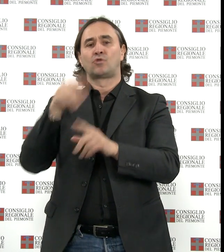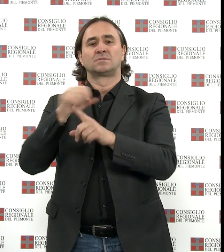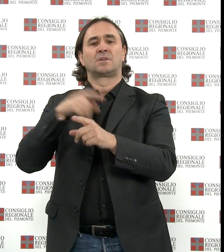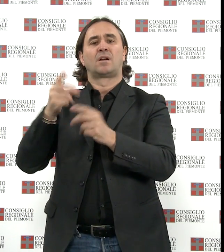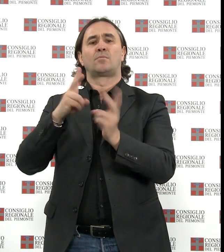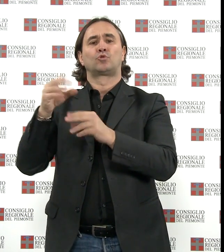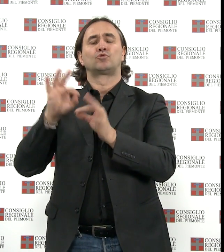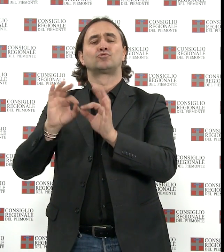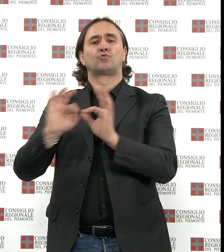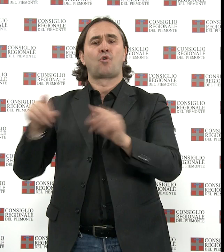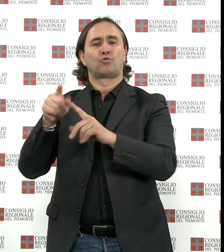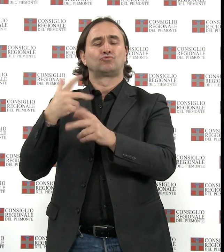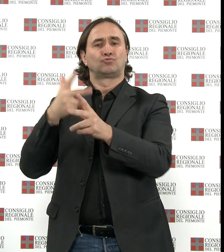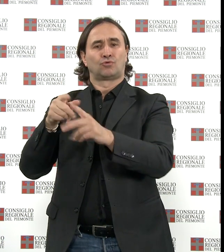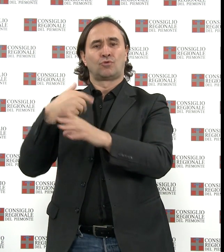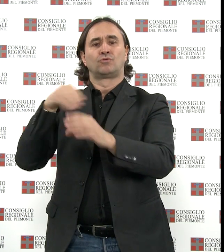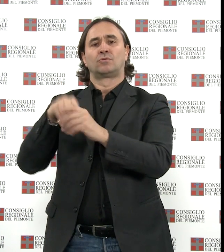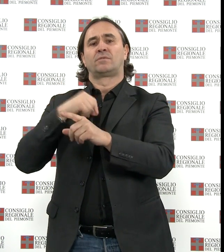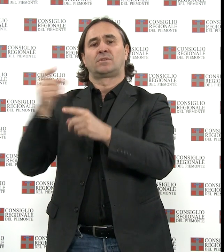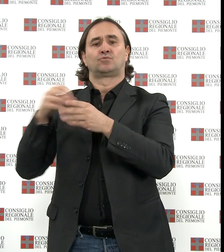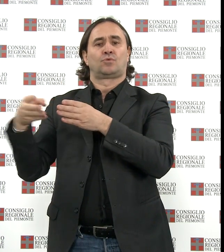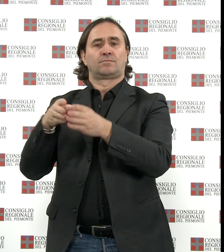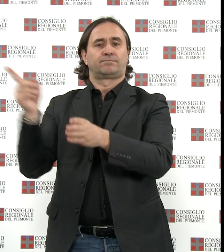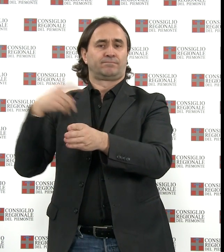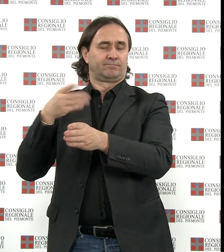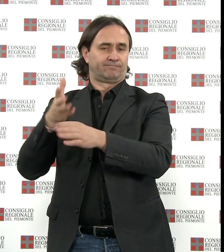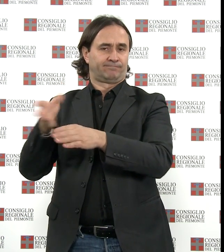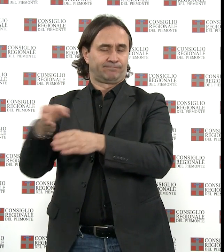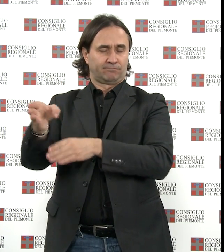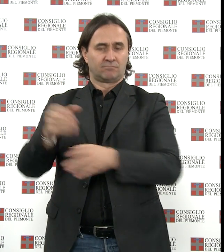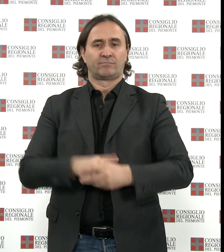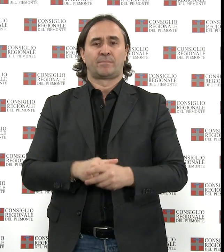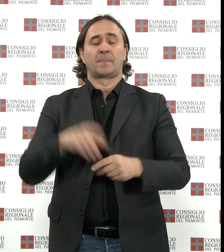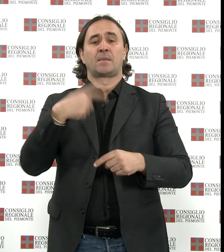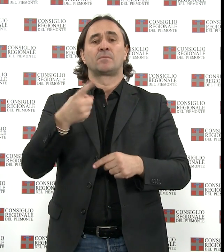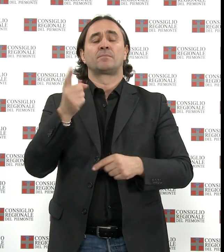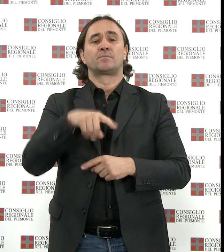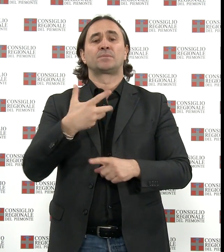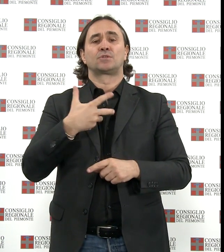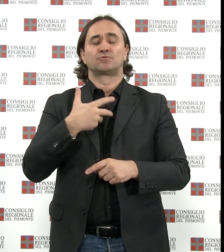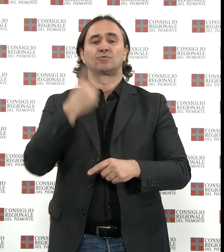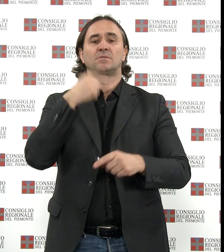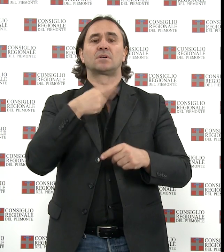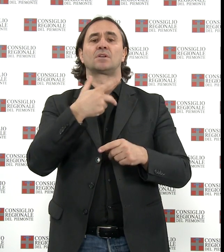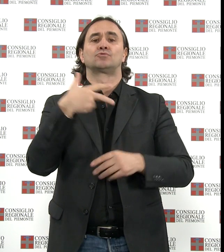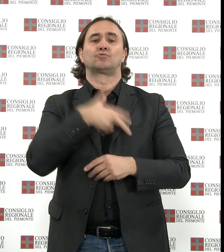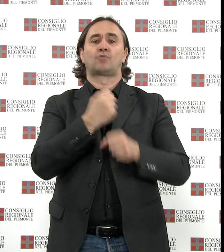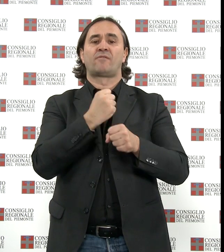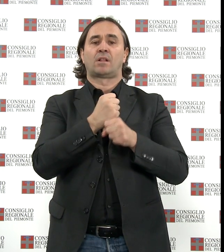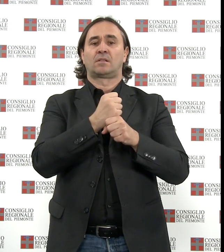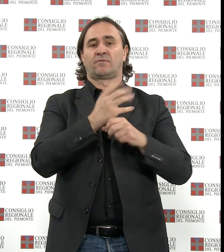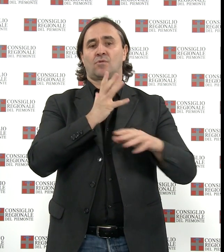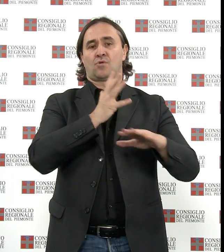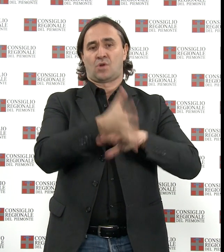soccorso un percorso multidisciplinare per le vittime di violenza. Sono inoltre previsti percorsi per il reinserimento sociolavorativo delle